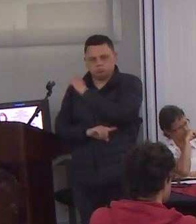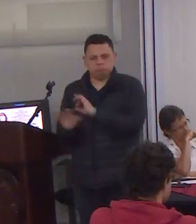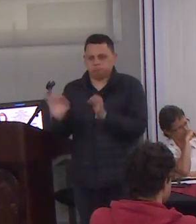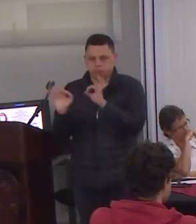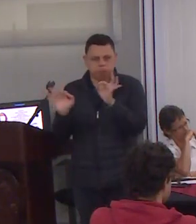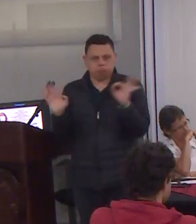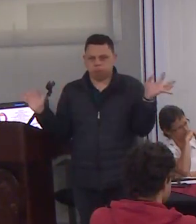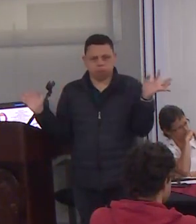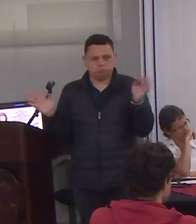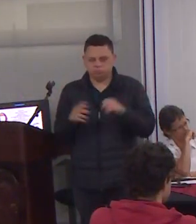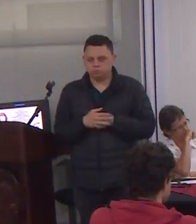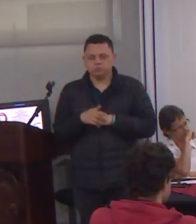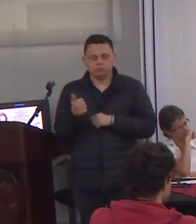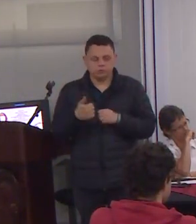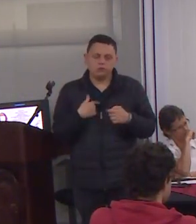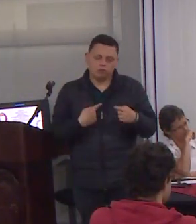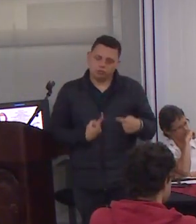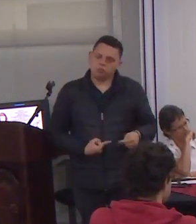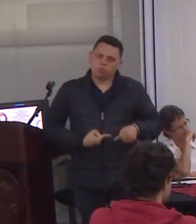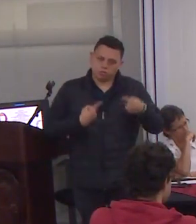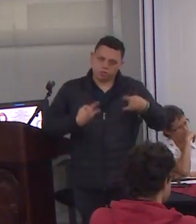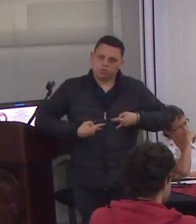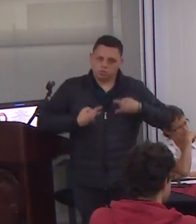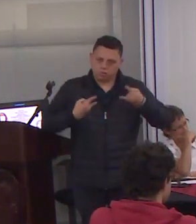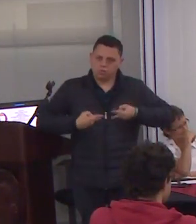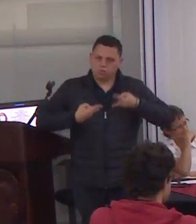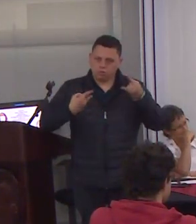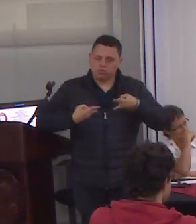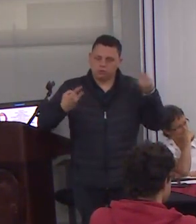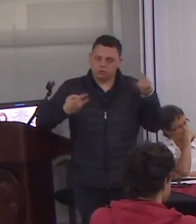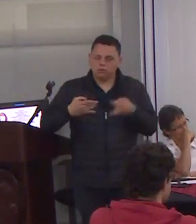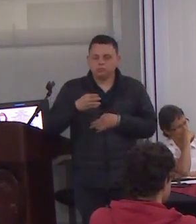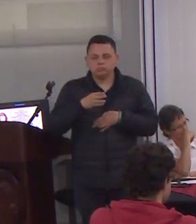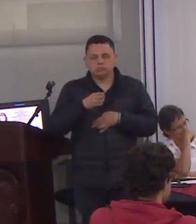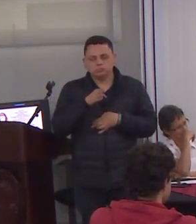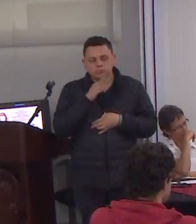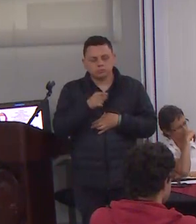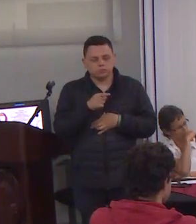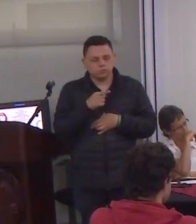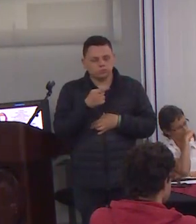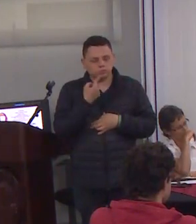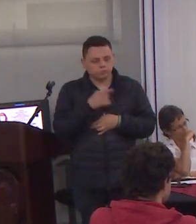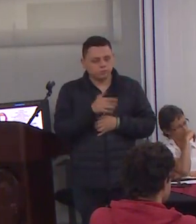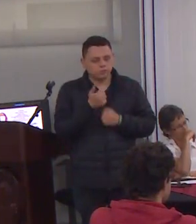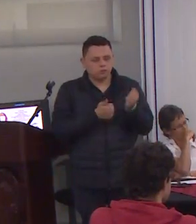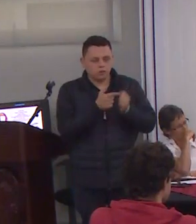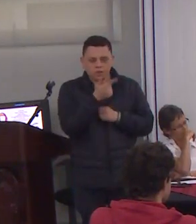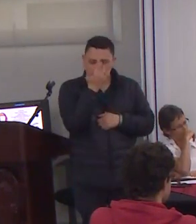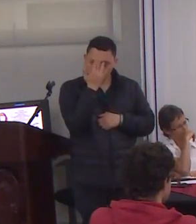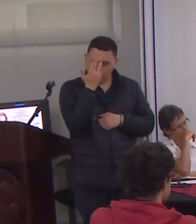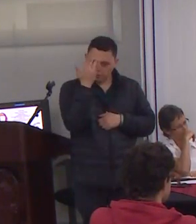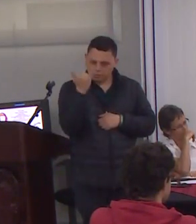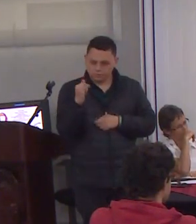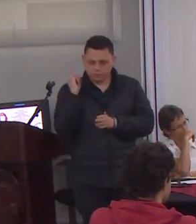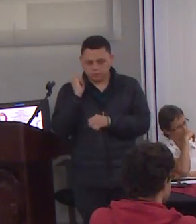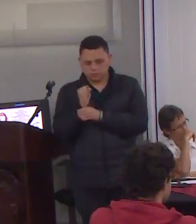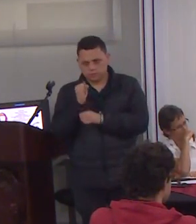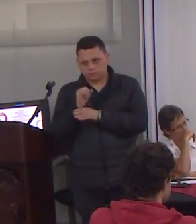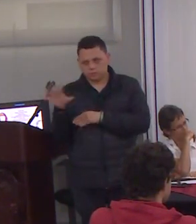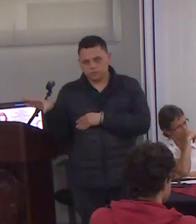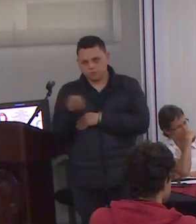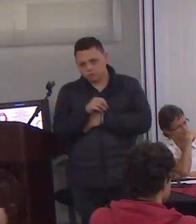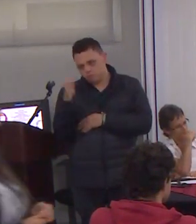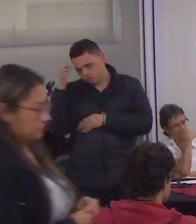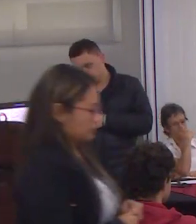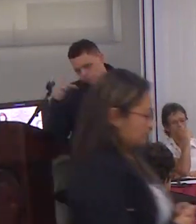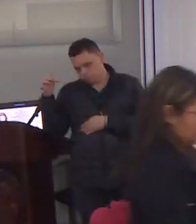y pues es una pelea que nos estamos dando curiosamente la academia las instituciones en todas las